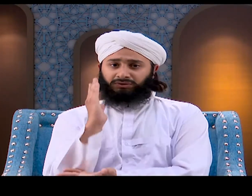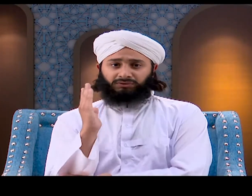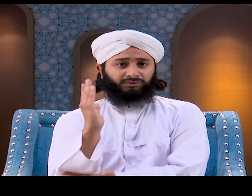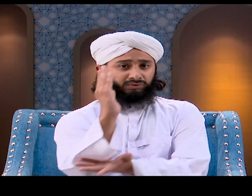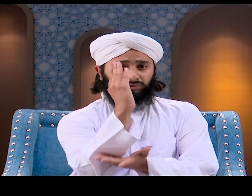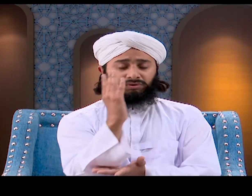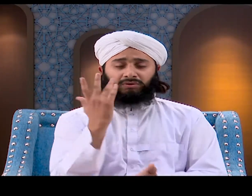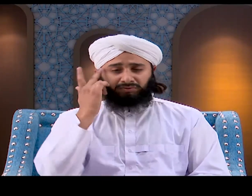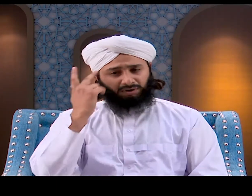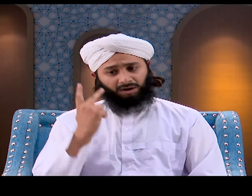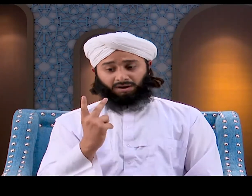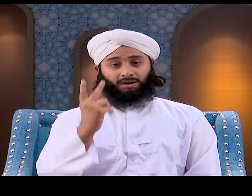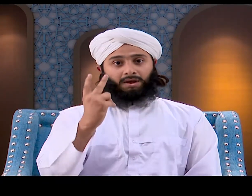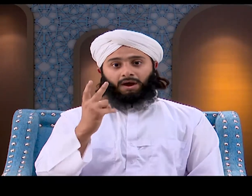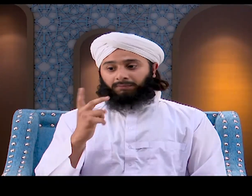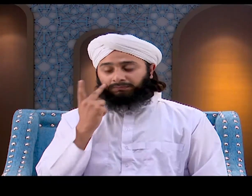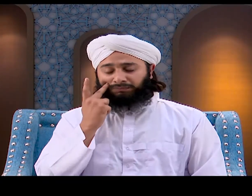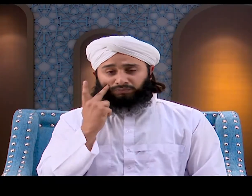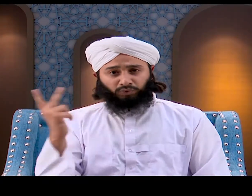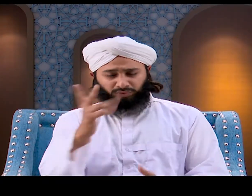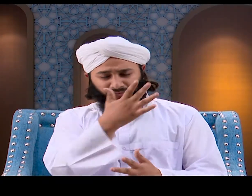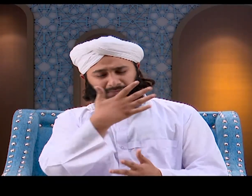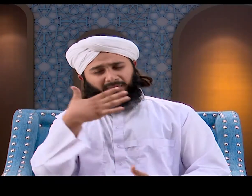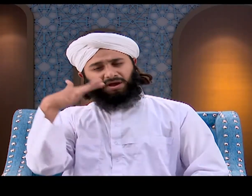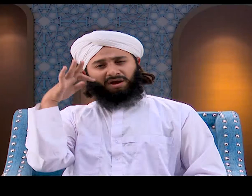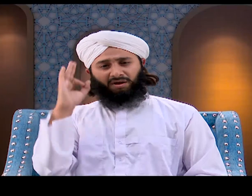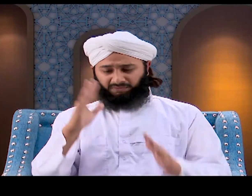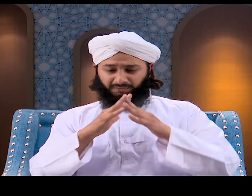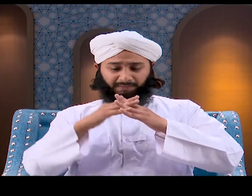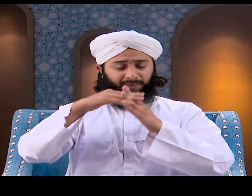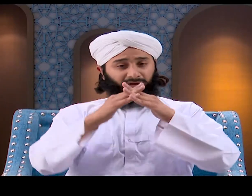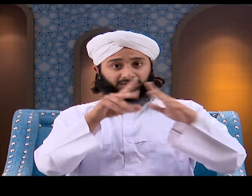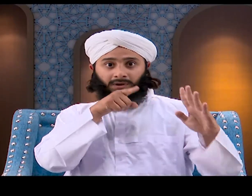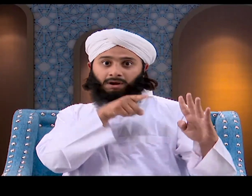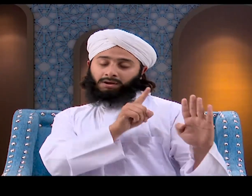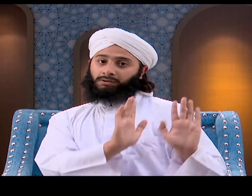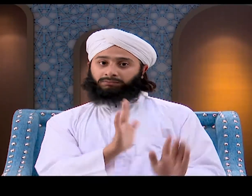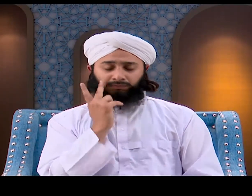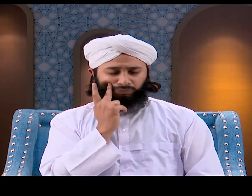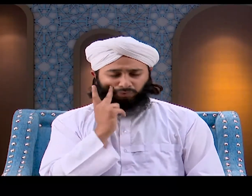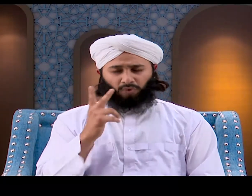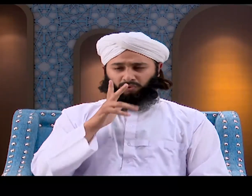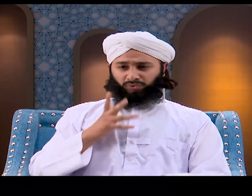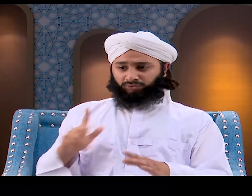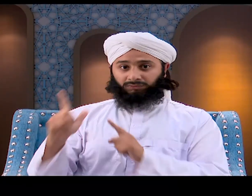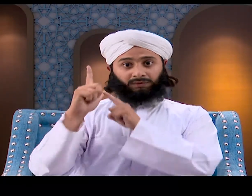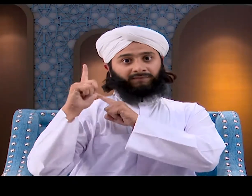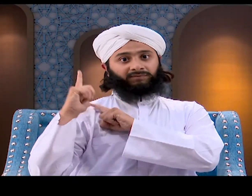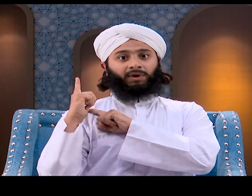اعلیٰ قسم کے ریشمی کپڑے کا خوبصورت خیمہ بنا ہوا ہے اور خیمے کے ارد گرد اسلحہ اٹھائے فوجی کھڑے ہیں۔ ان